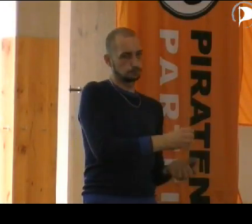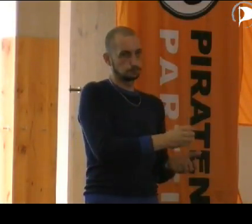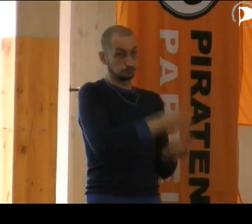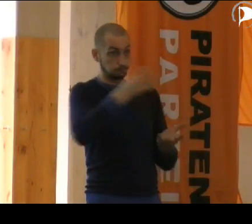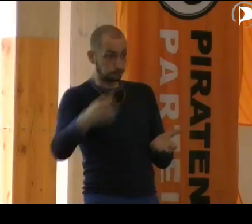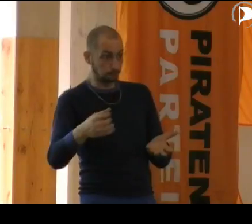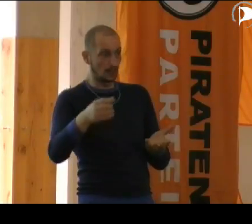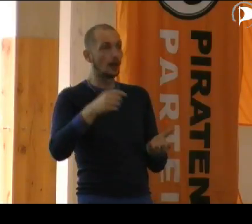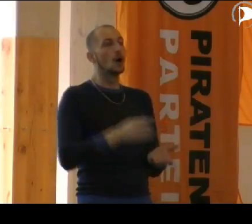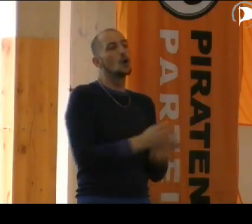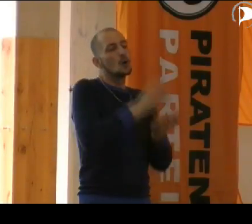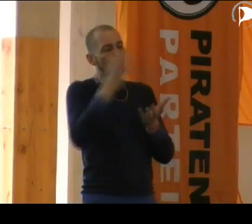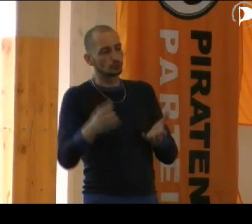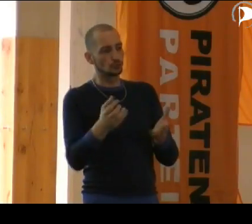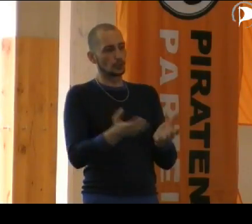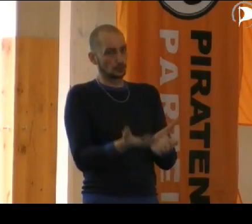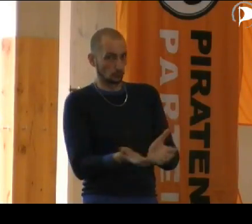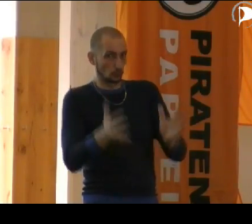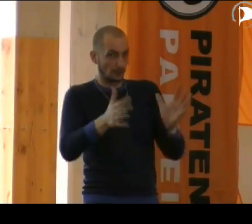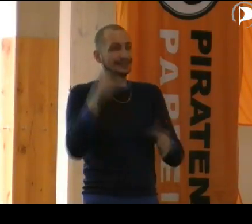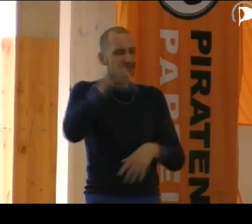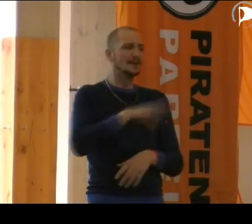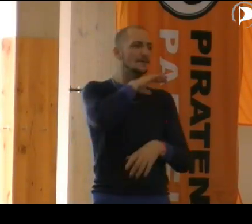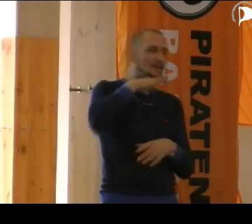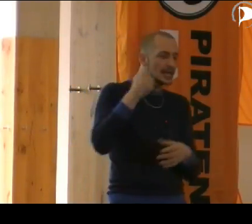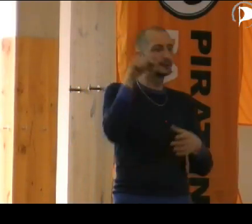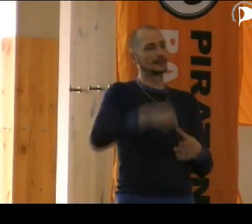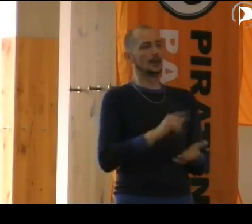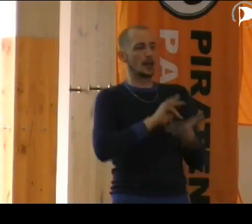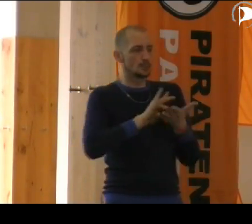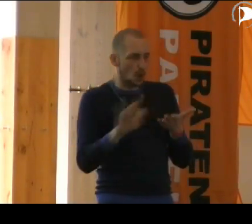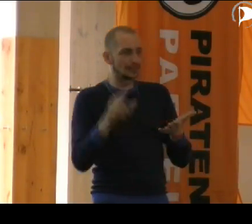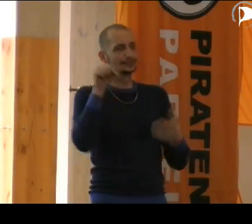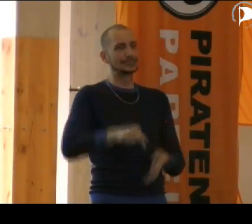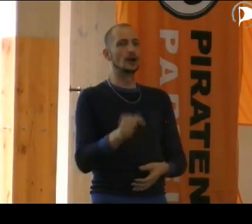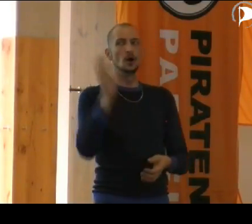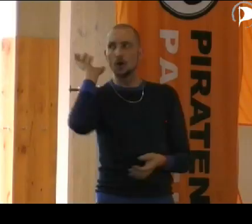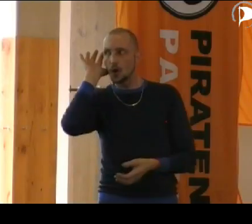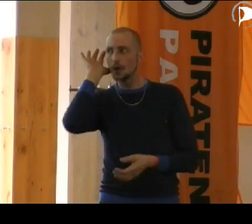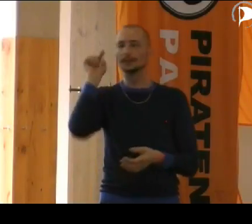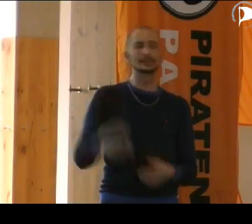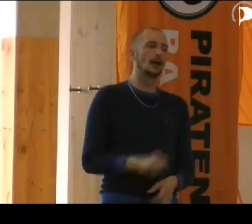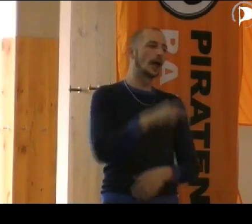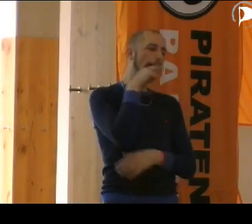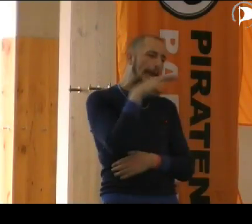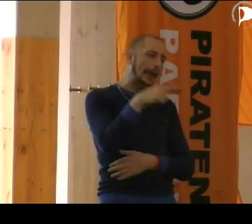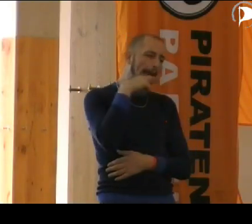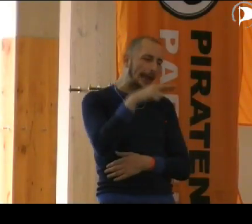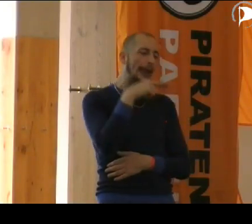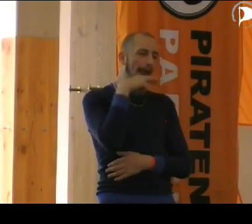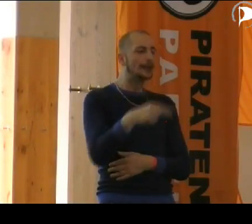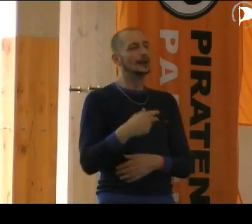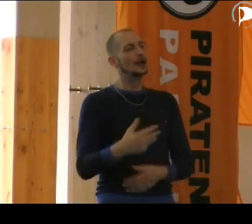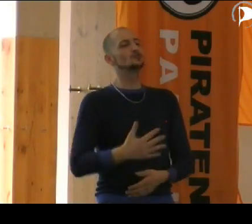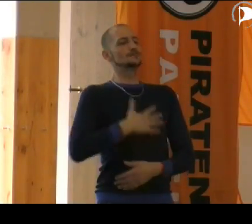gehörte dazu dass wir jetzt ganz viele trockene details und ich höre dann ist nicht ausgeschlossen das tut mir